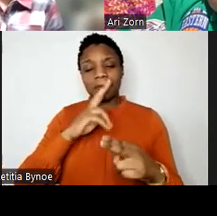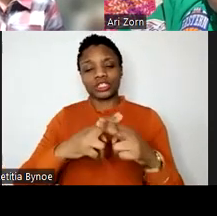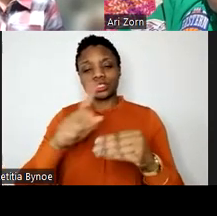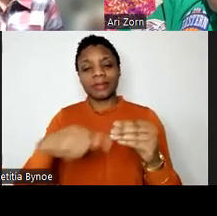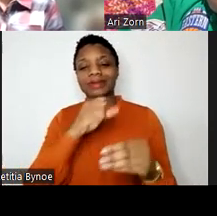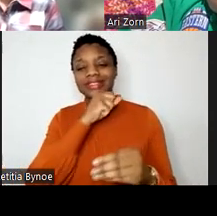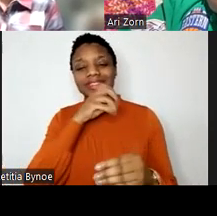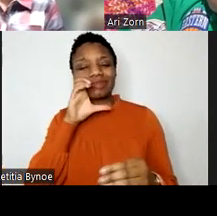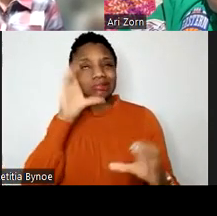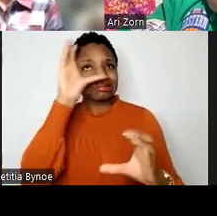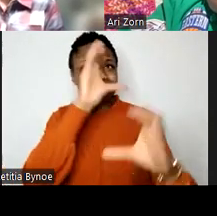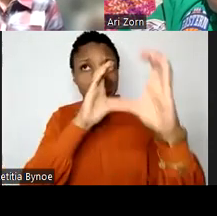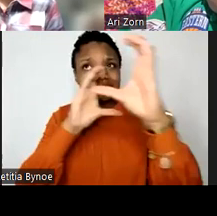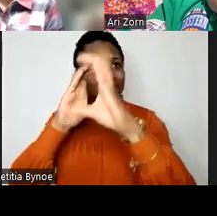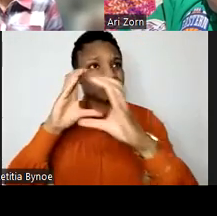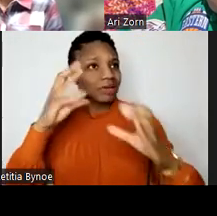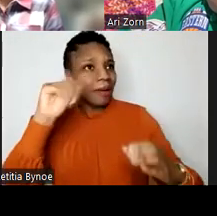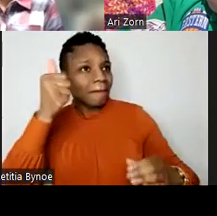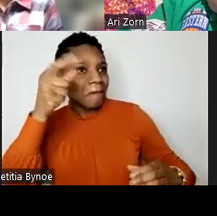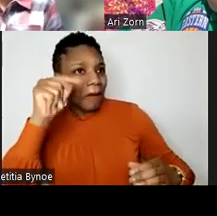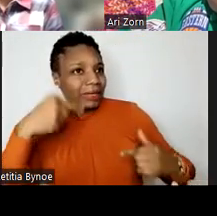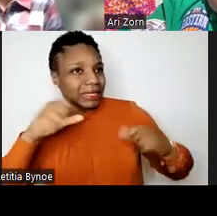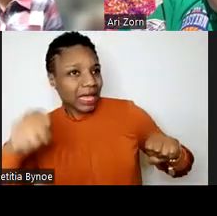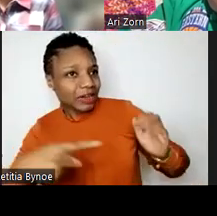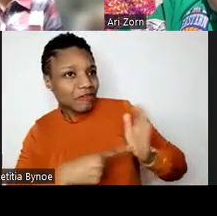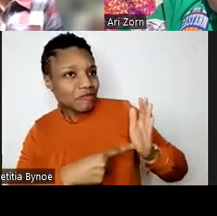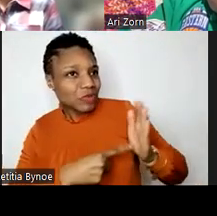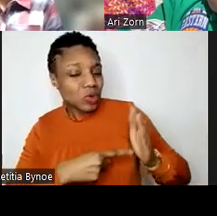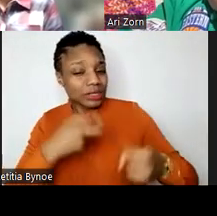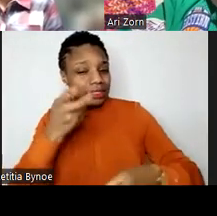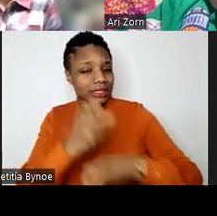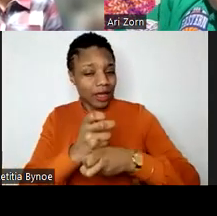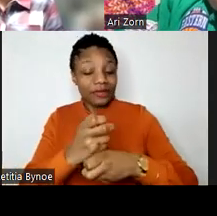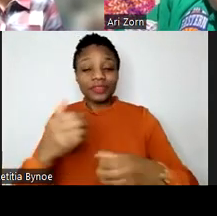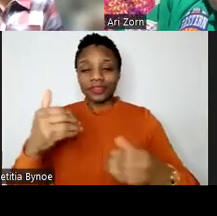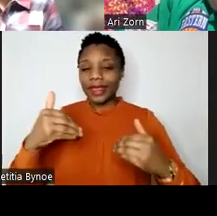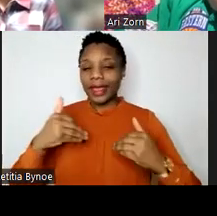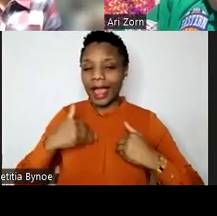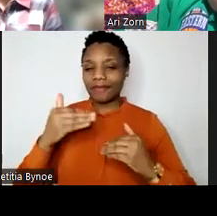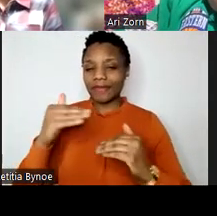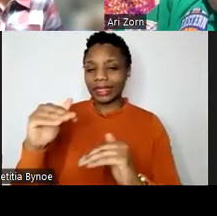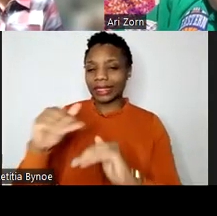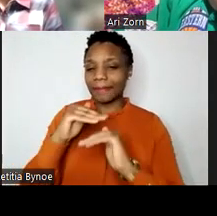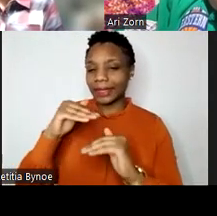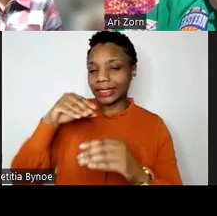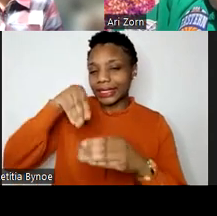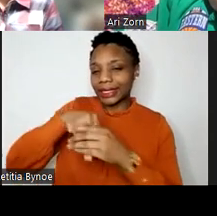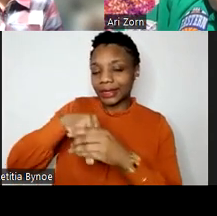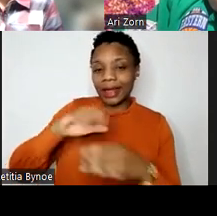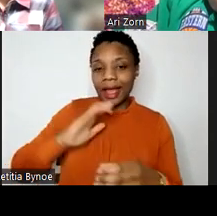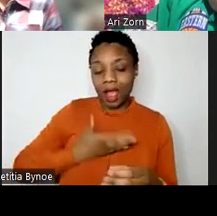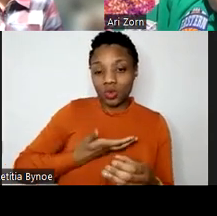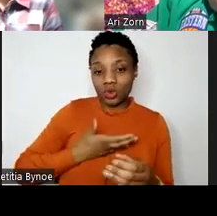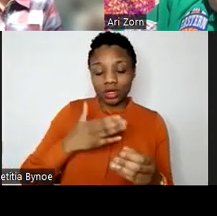tres de el ingreso para las personas mayores que no pueden conseguir eh